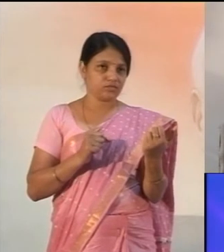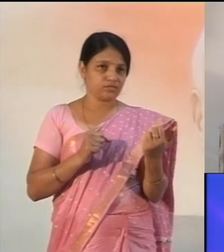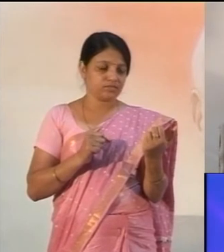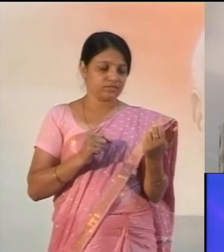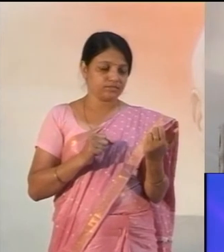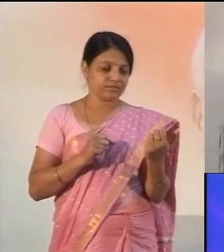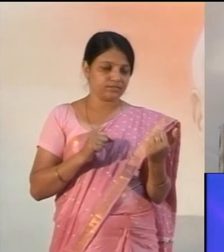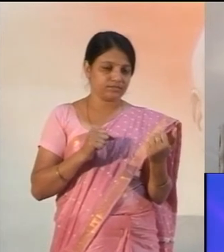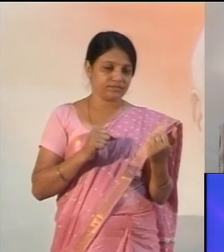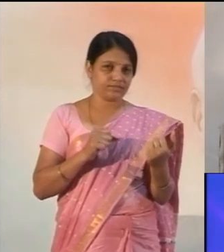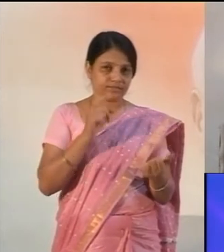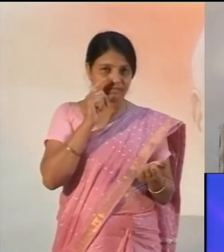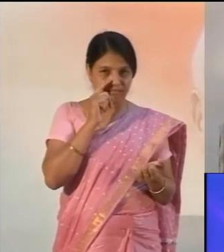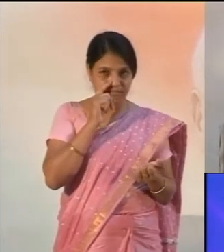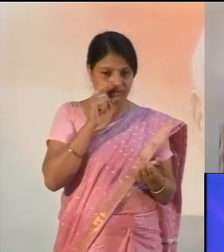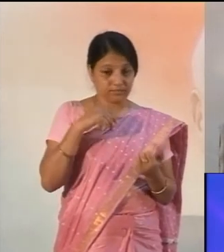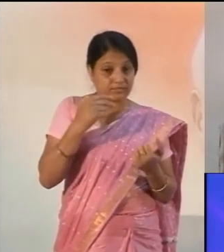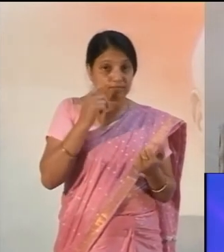जब बच्ची ने उस लिस्ट को देखा